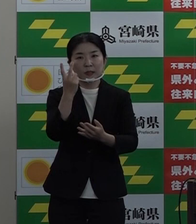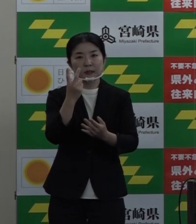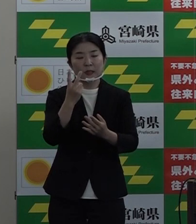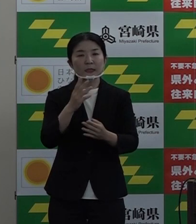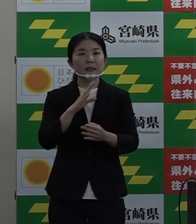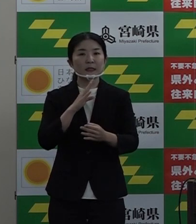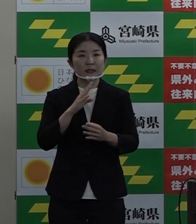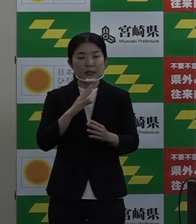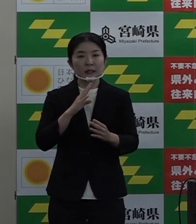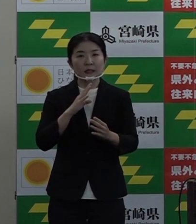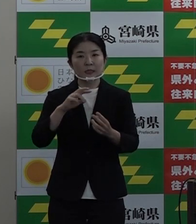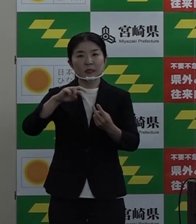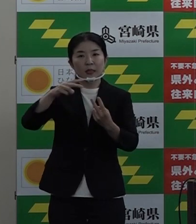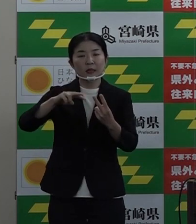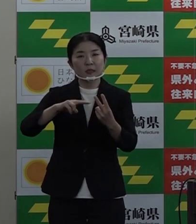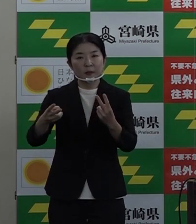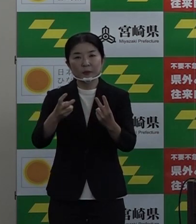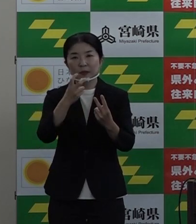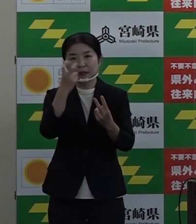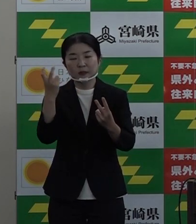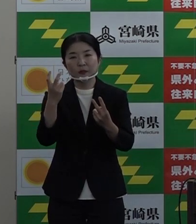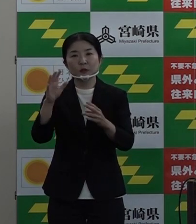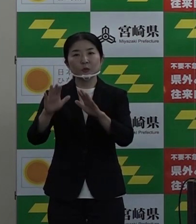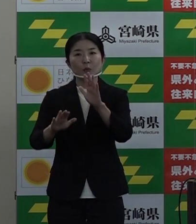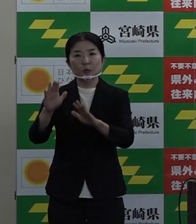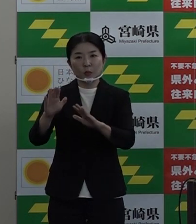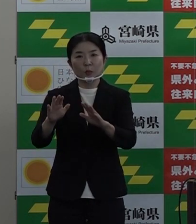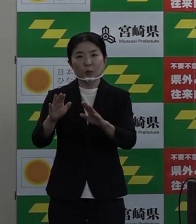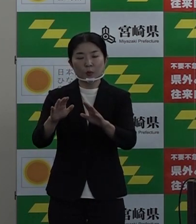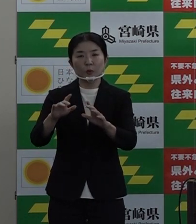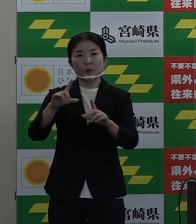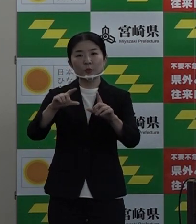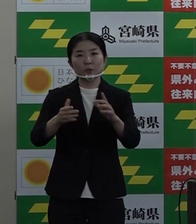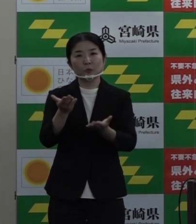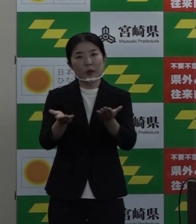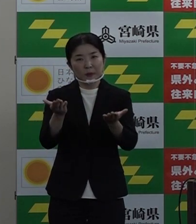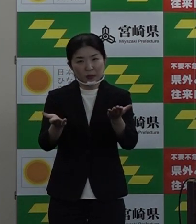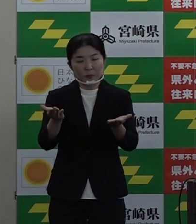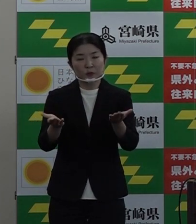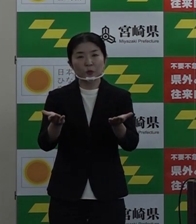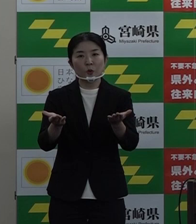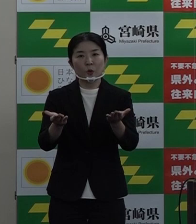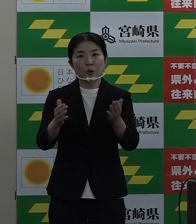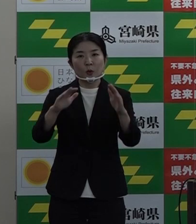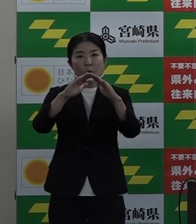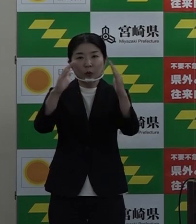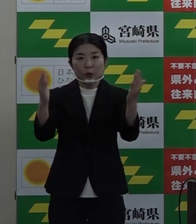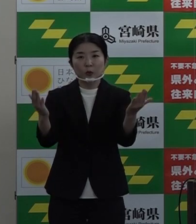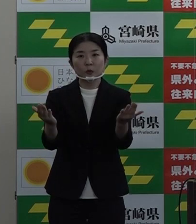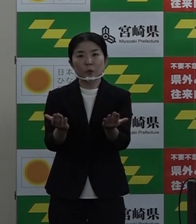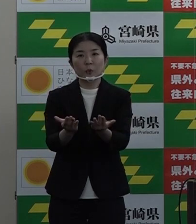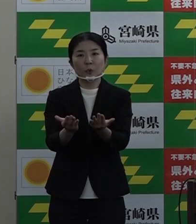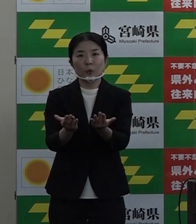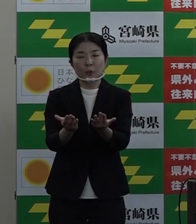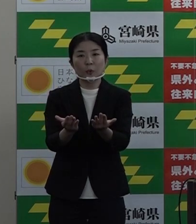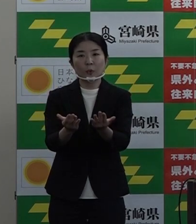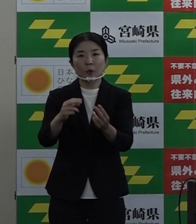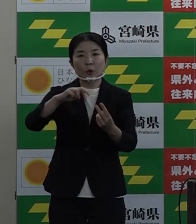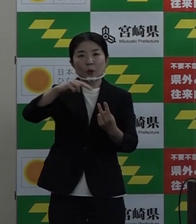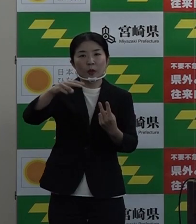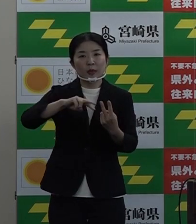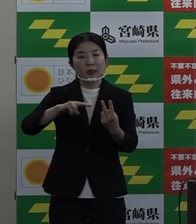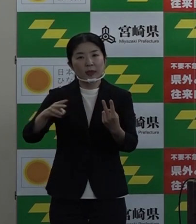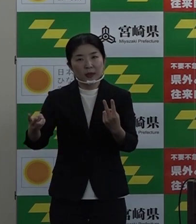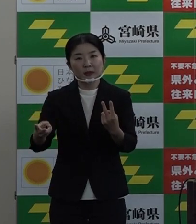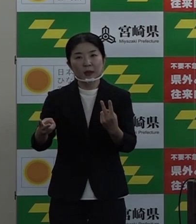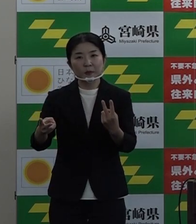実際に変異株として確認をされた状況の待機を見てみますと、今ほぼ変異株